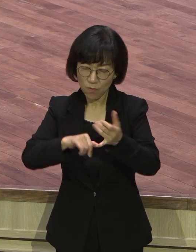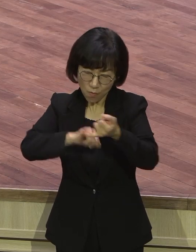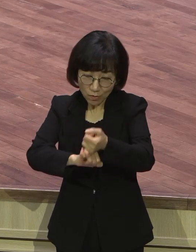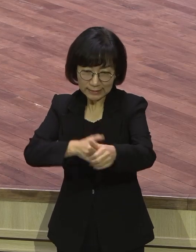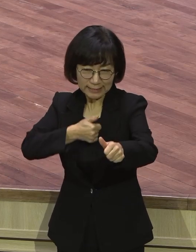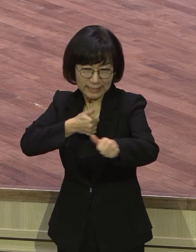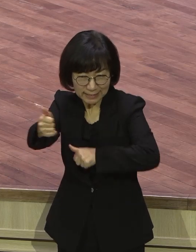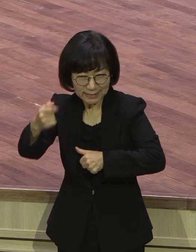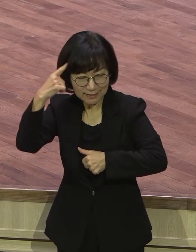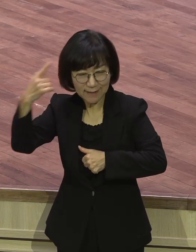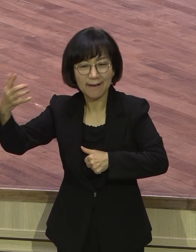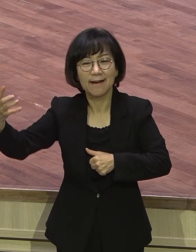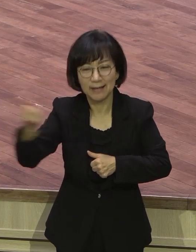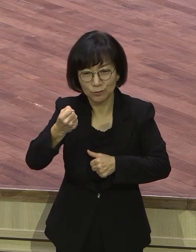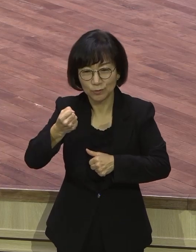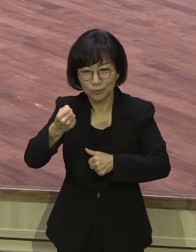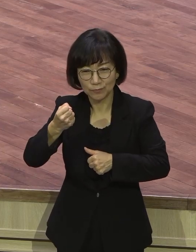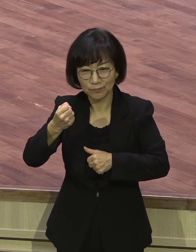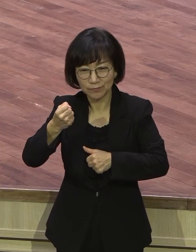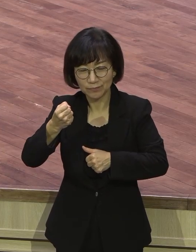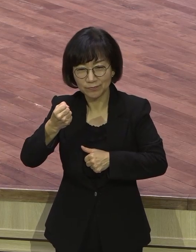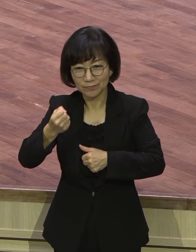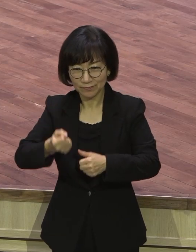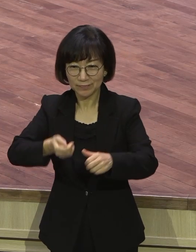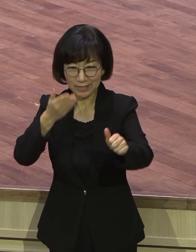하시기 바랍니다 하나님 앞에 성부를 그으세요